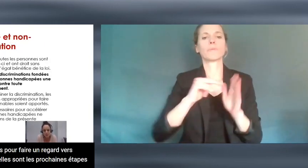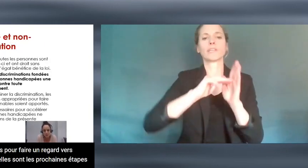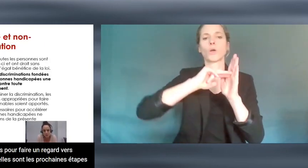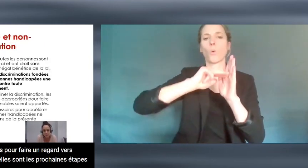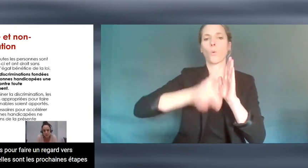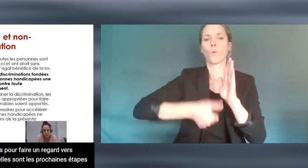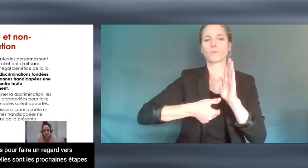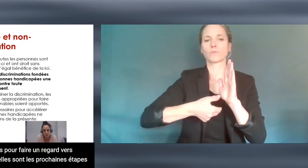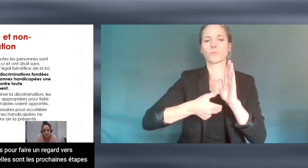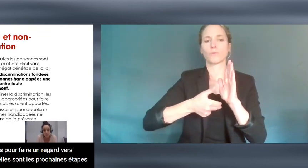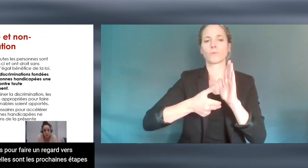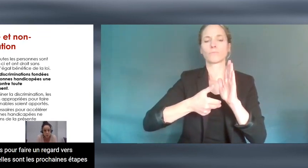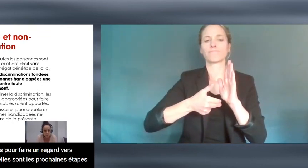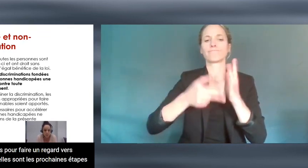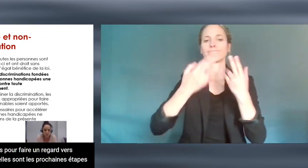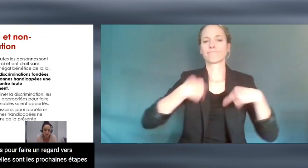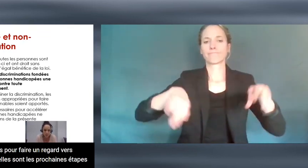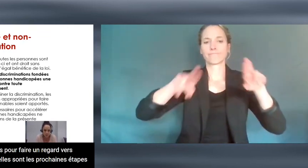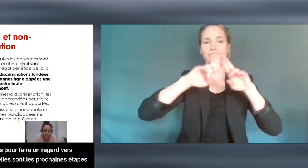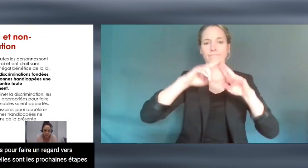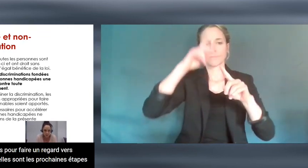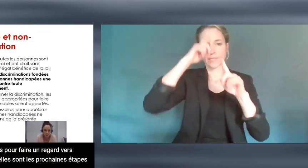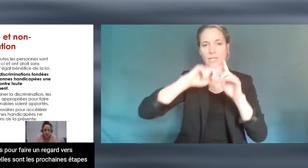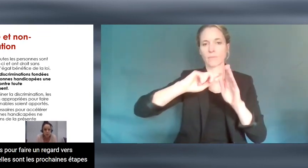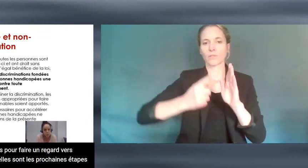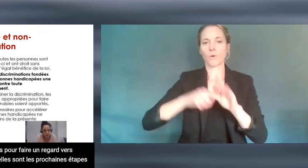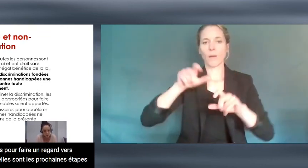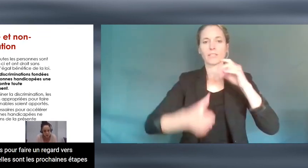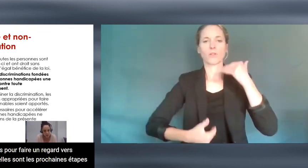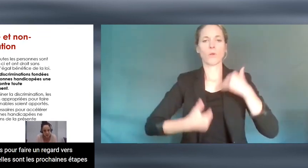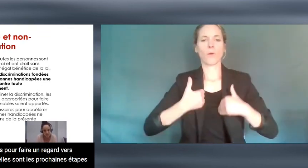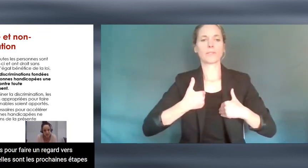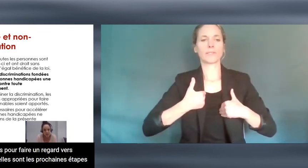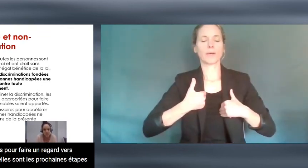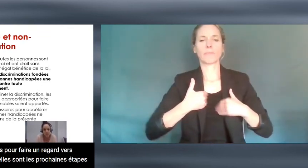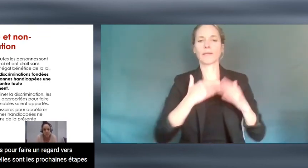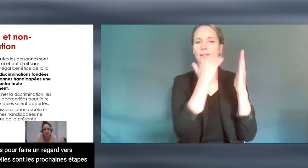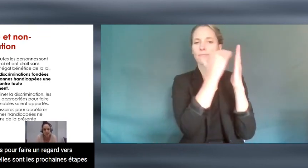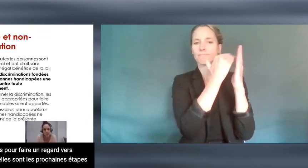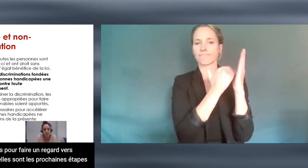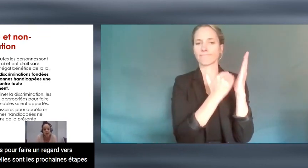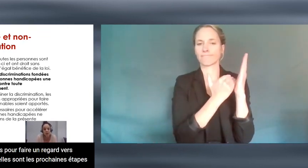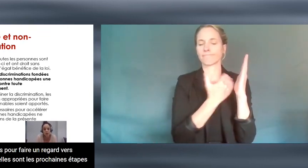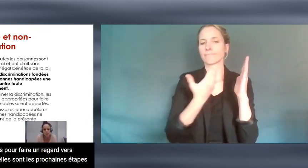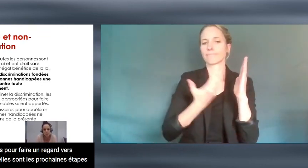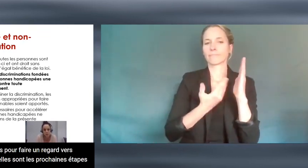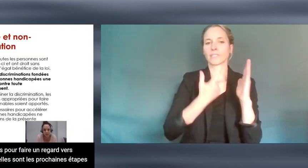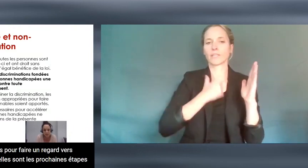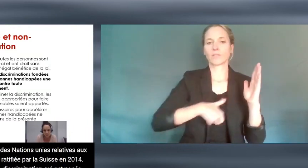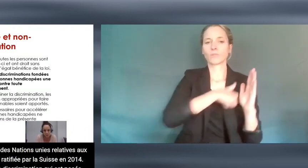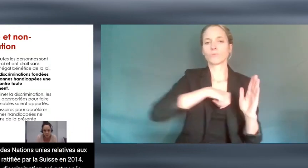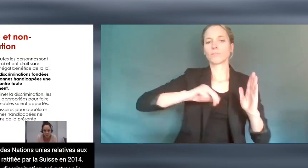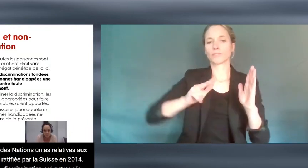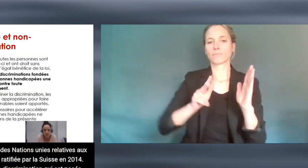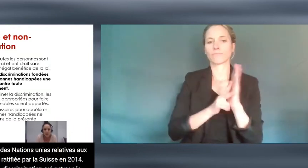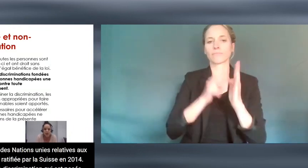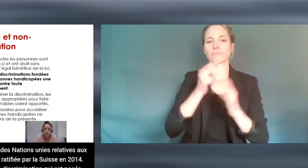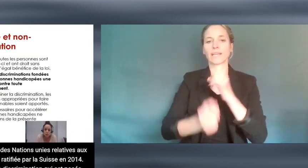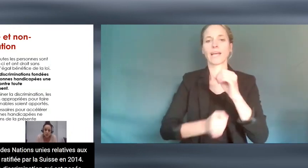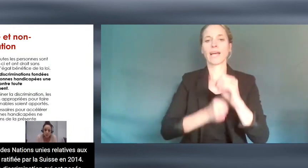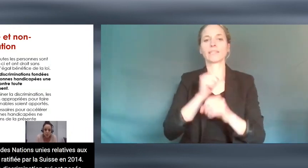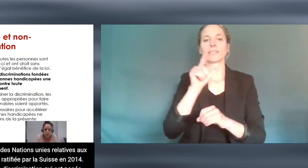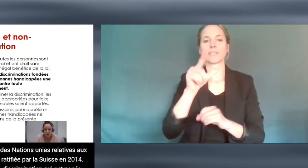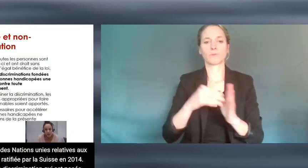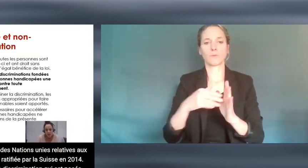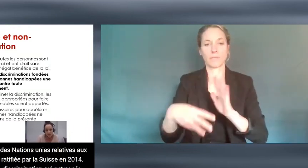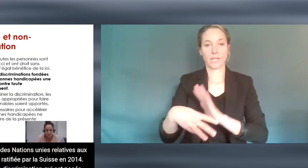des Nations Unies relative aux droits des personnes handicapées qui a, pour rappel, été ratifiée par la Suisse en 2014? Alors